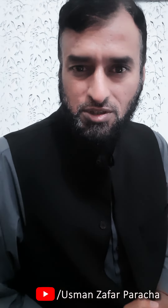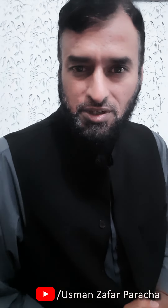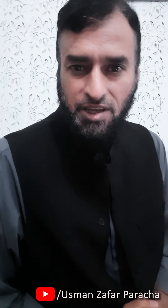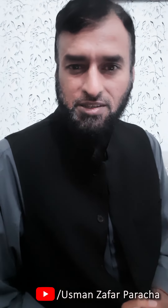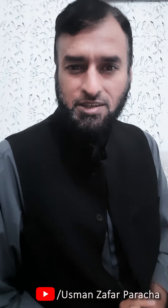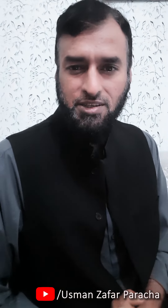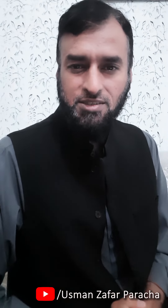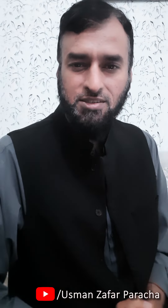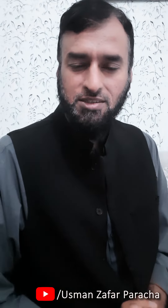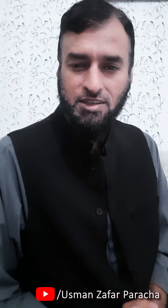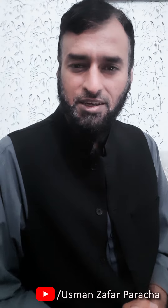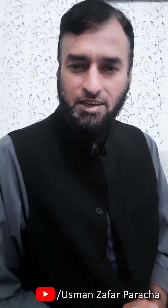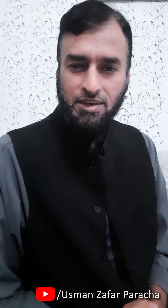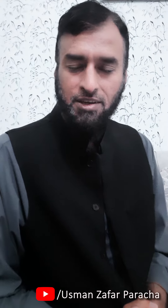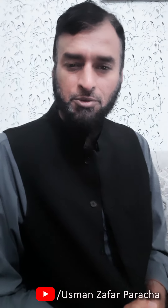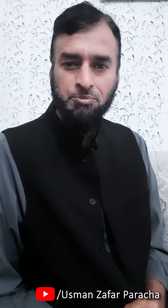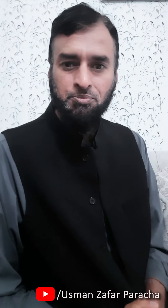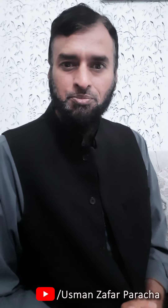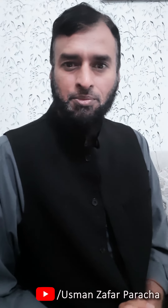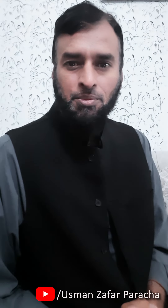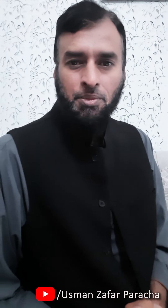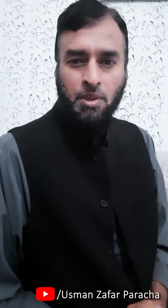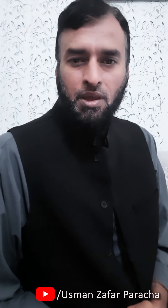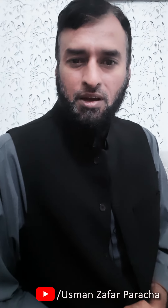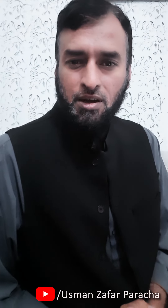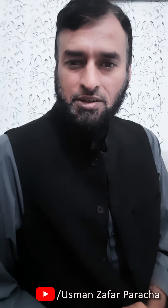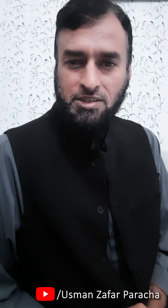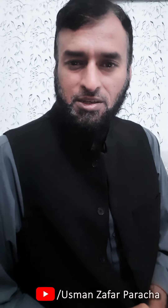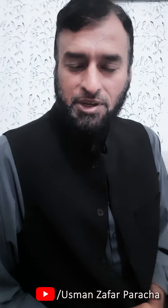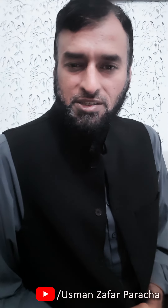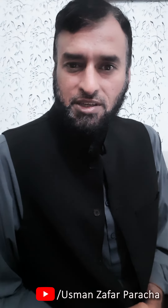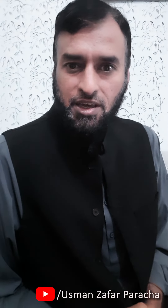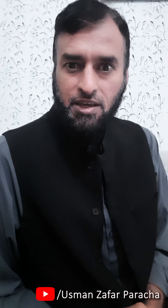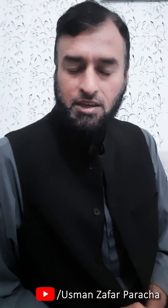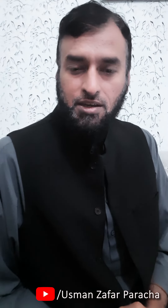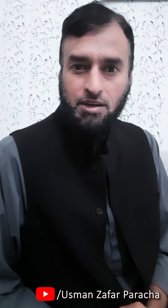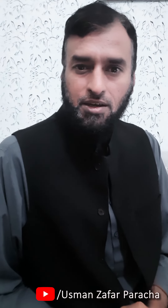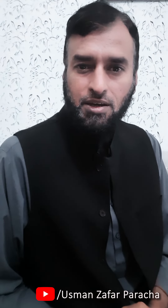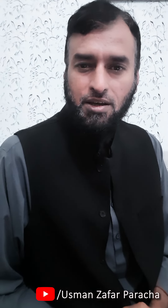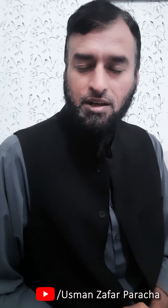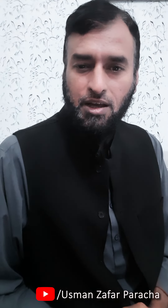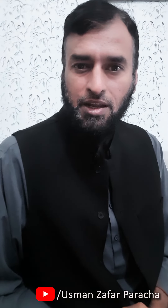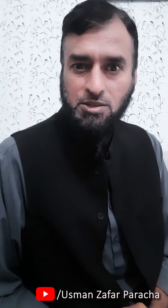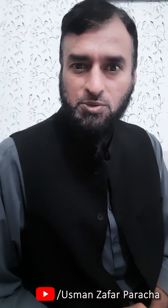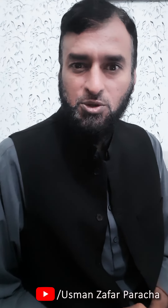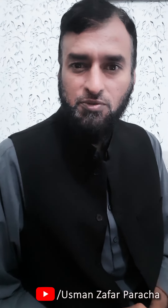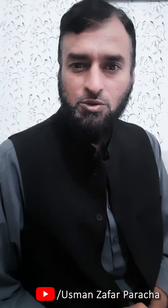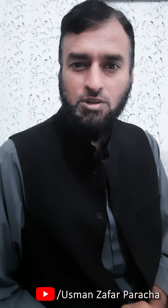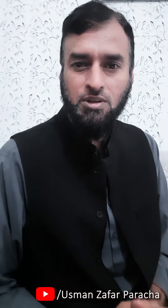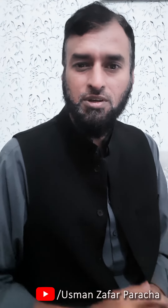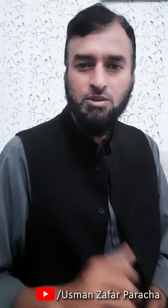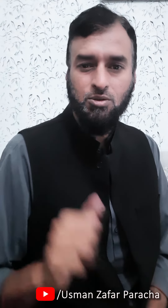नए सेंटेंसेस सीखे हैं। जैसे कि मैंने सीखा है कि अल्लाह इज़ ब्यूटीफुल, तो